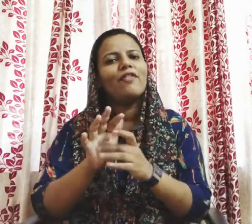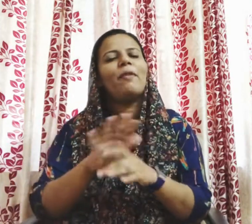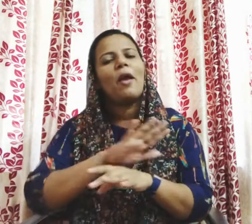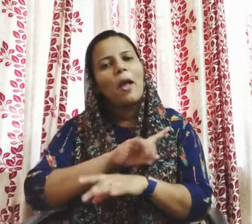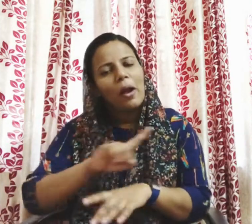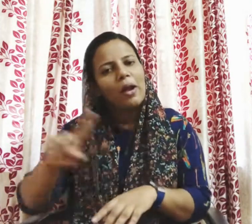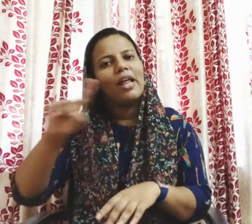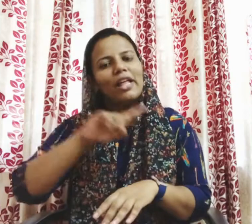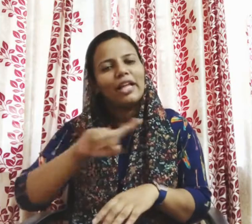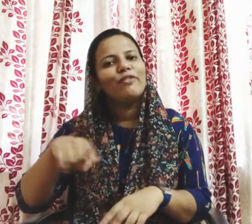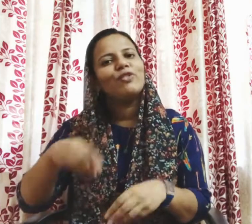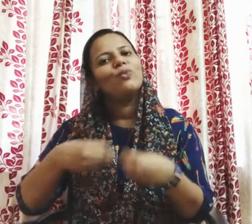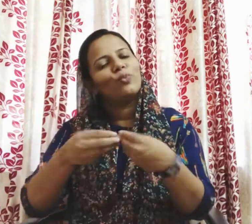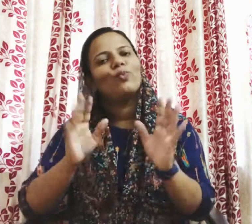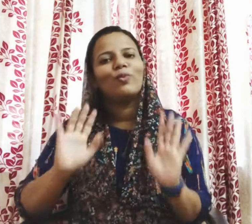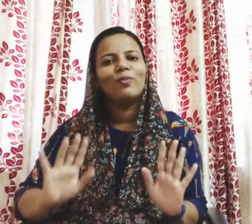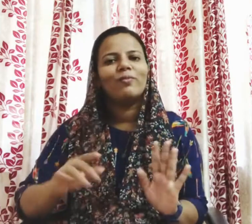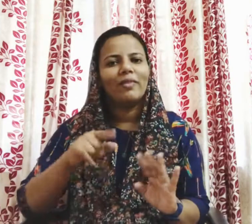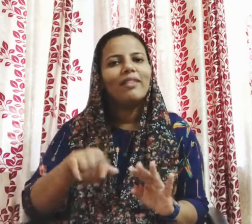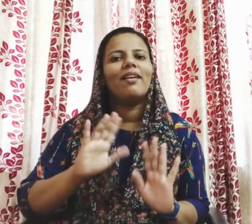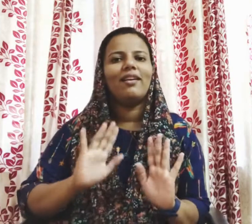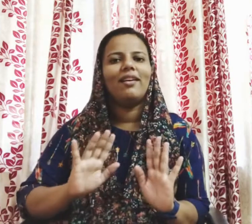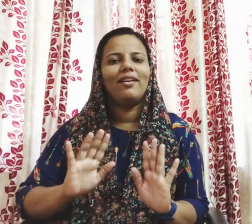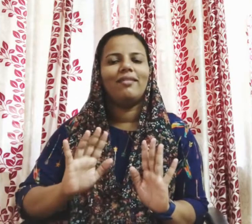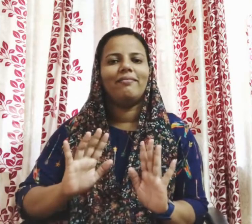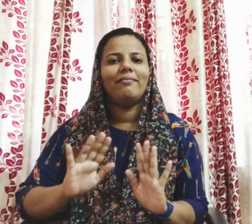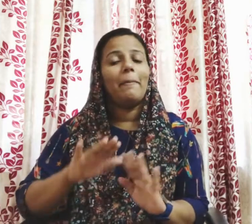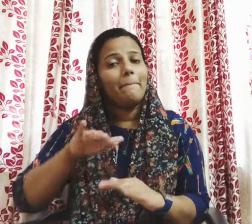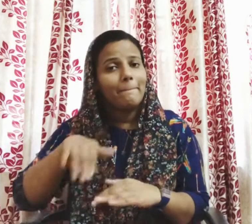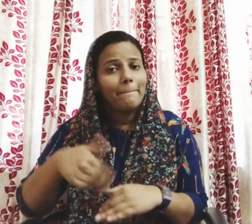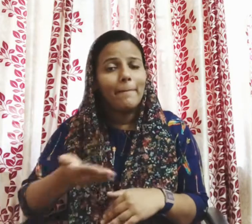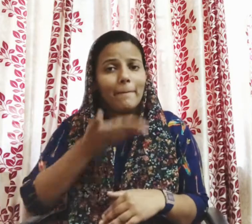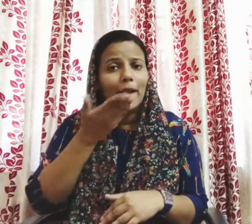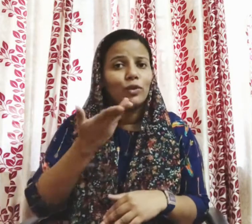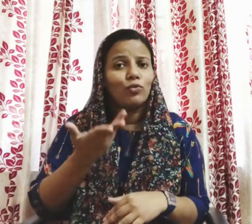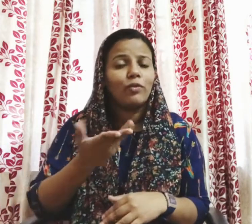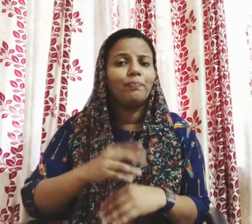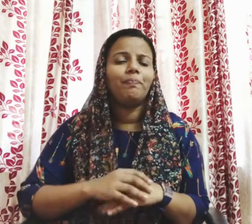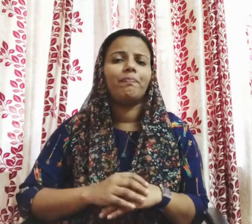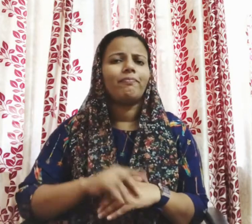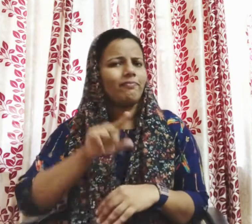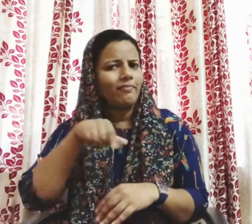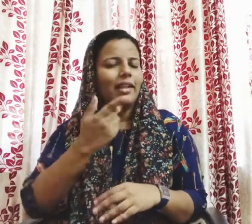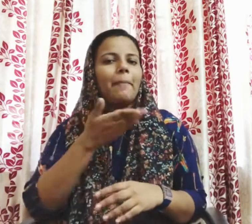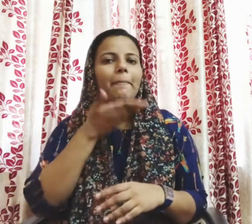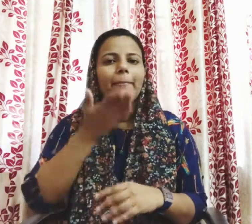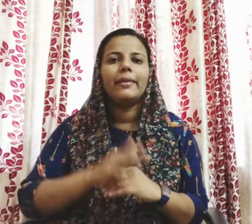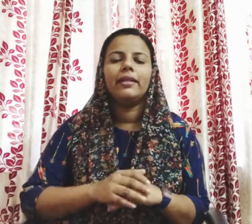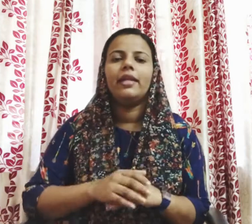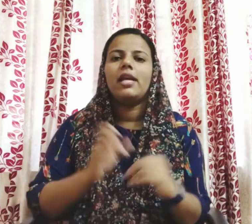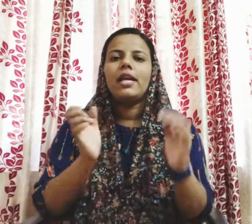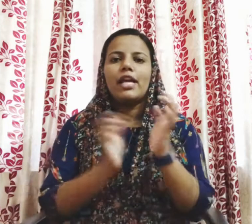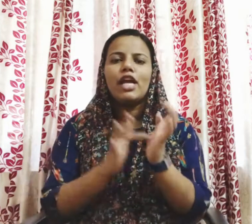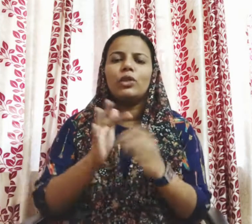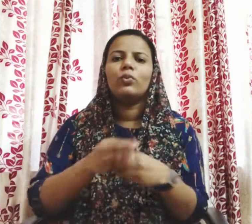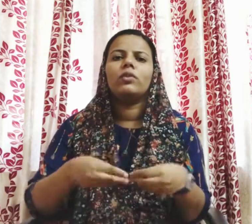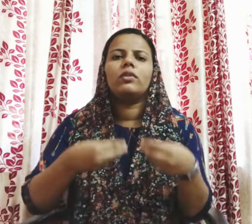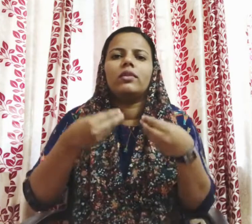സമയം എല്ലാ ദിവസവും ഈ വ്യക്തിക്കുണ്ടായിരിക്കും. പിന്നെ പറയുന്ന വേറൊരു വ്യാഖ്യാനം പറഞ്ഞാൽ, കർത്താവ്